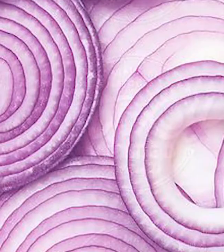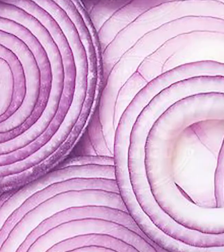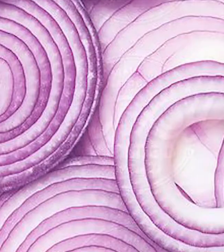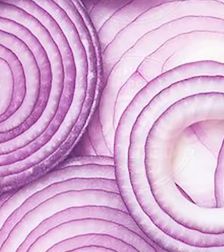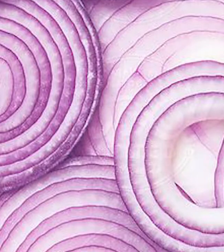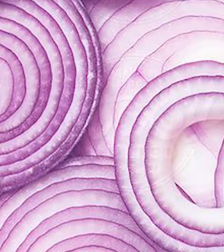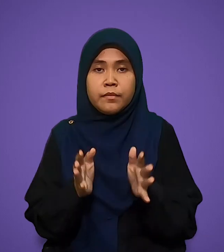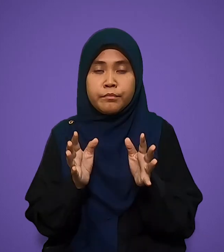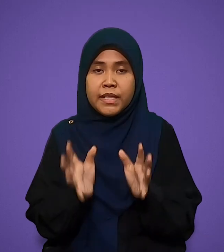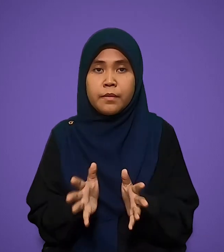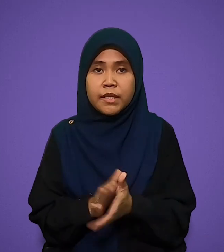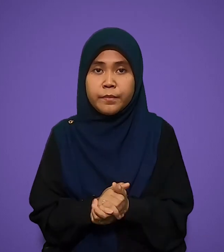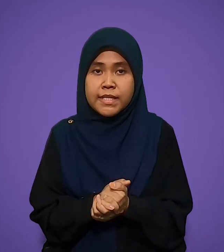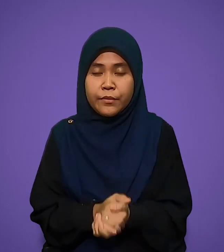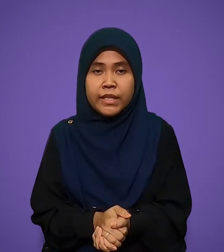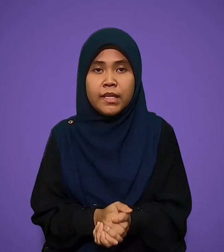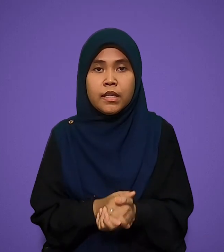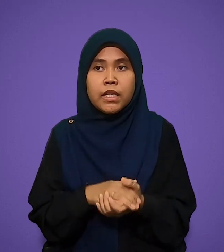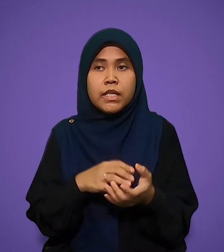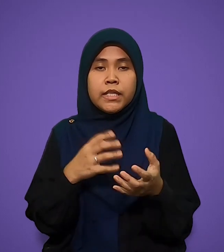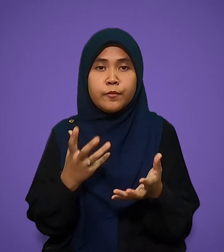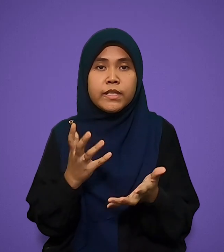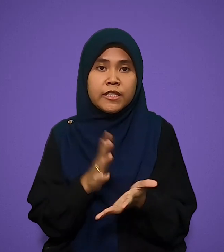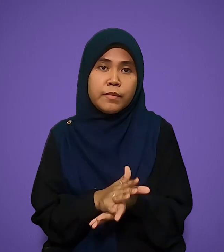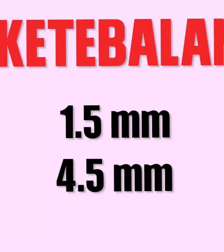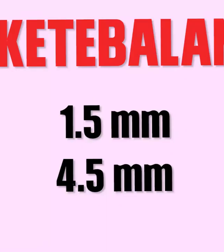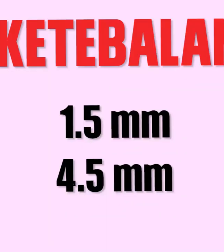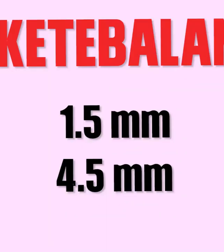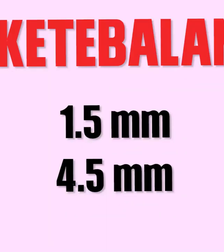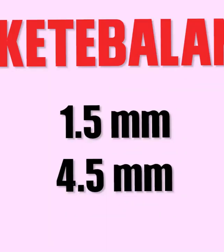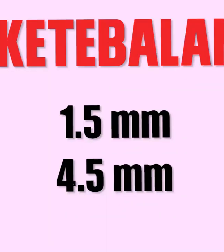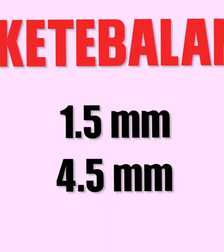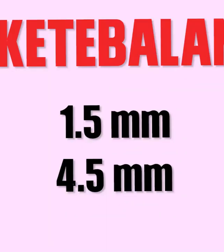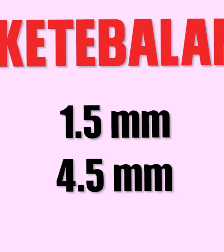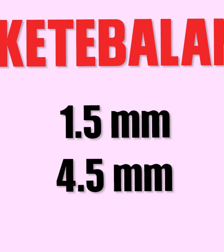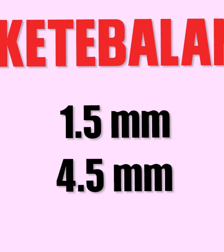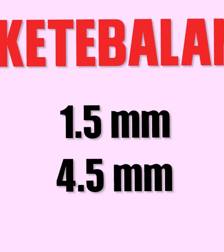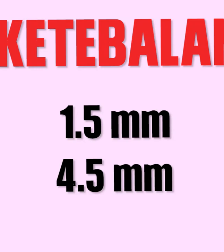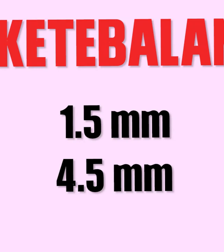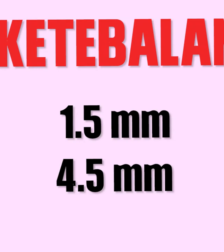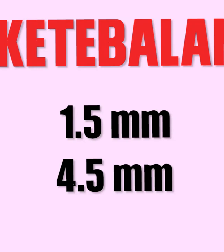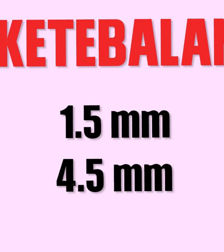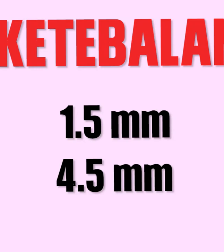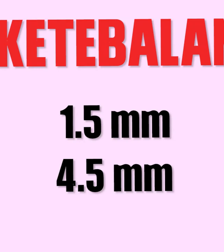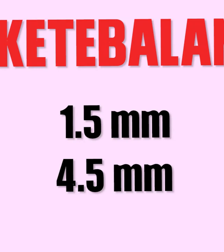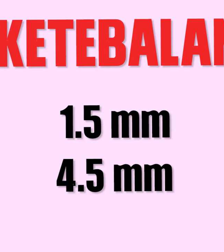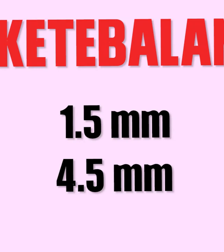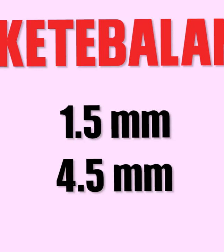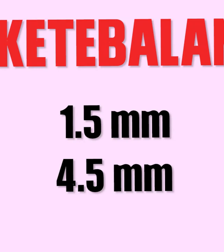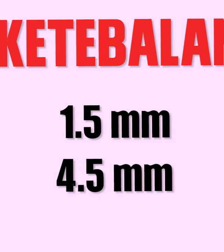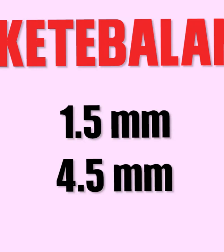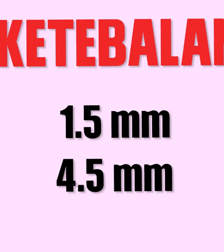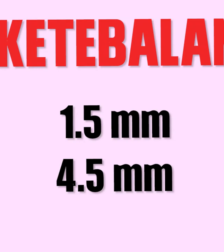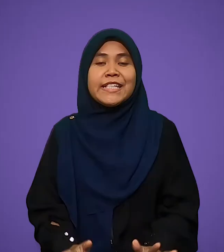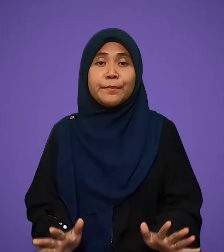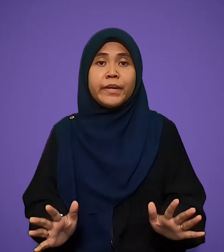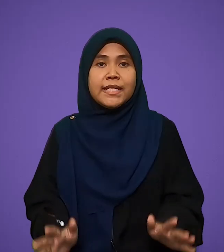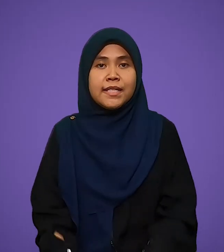round dan bilah mata pisau ni. Dia punya ketebalan 1.5mm dan juga 4.5mm. Okey, sampai di sini